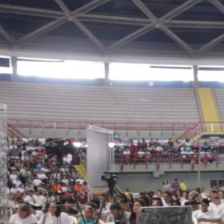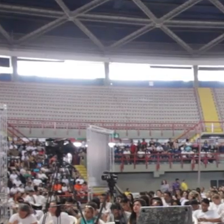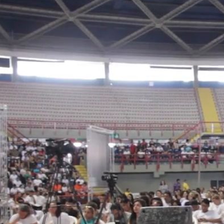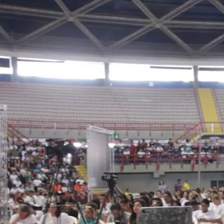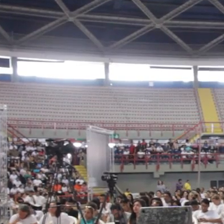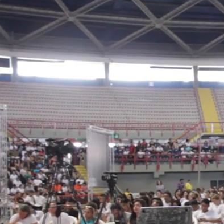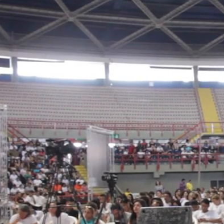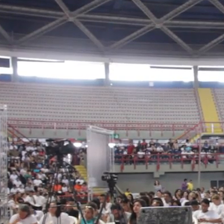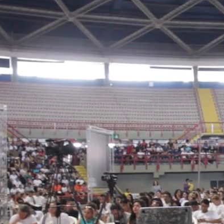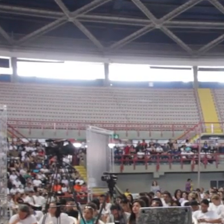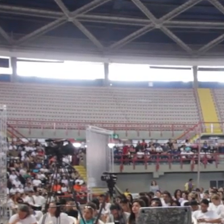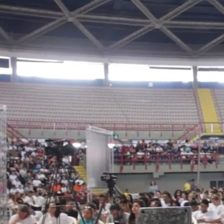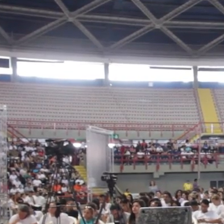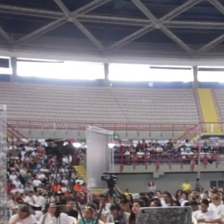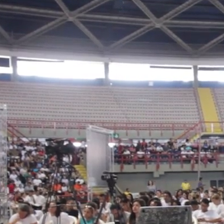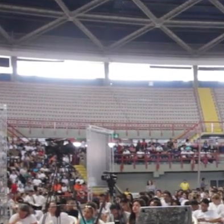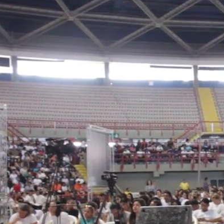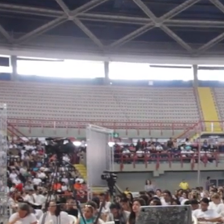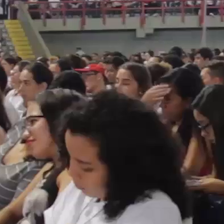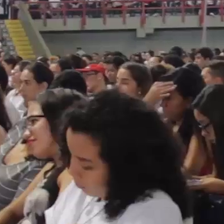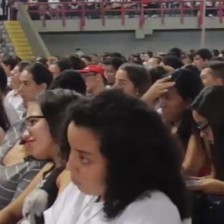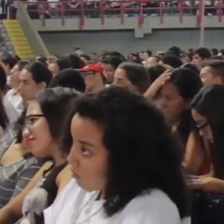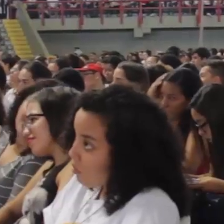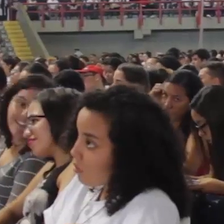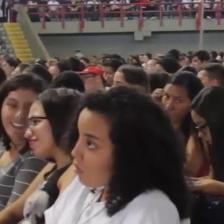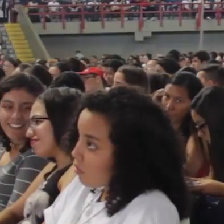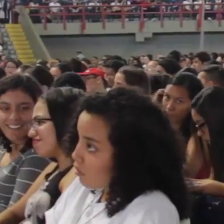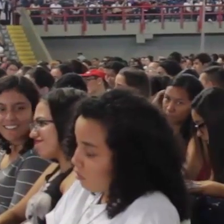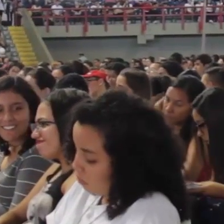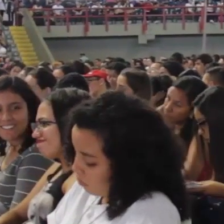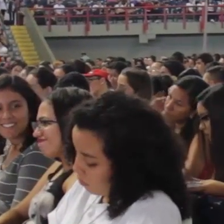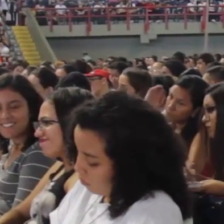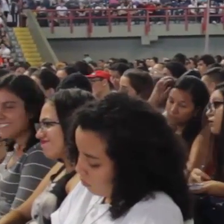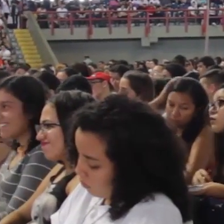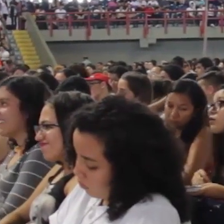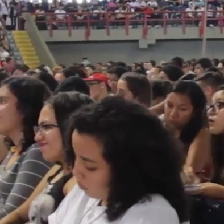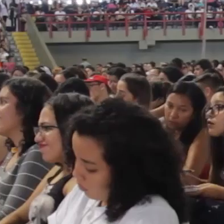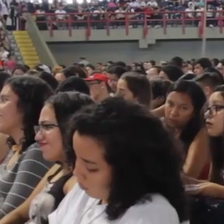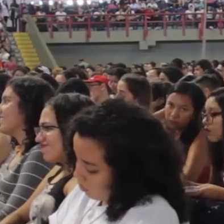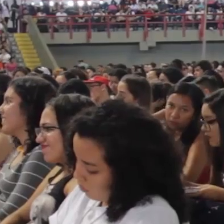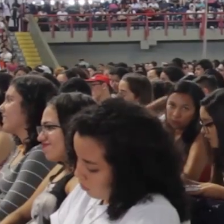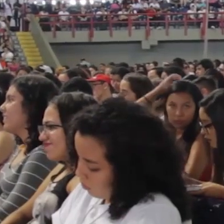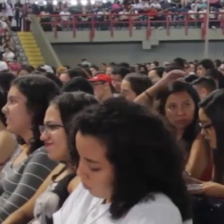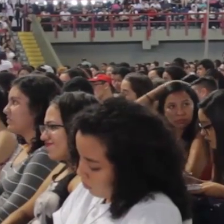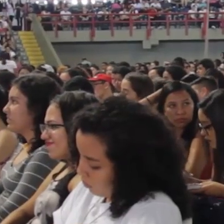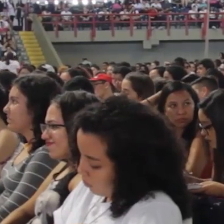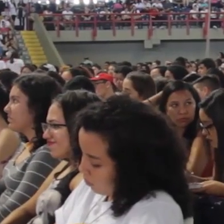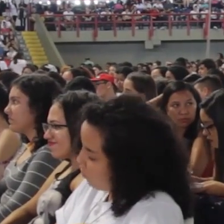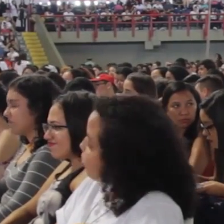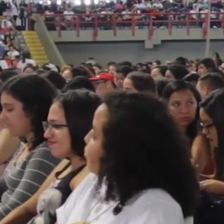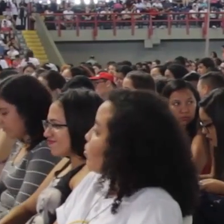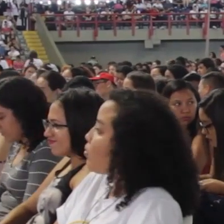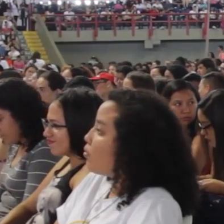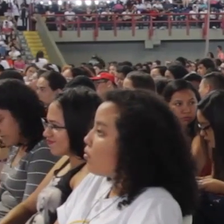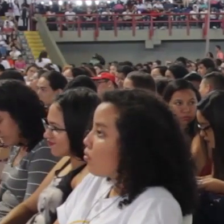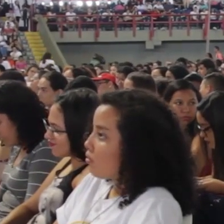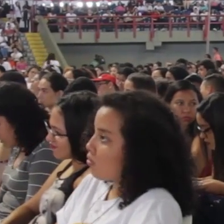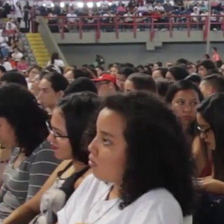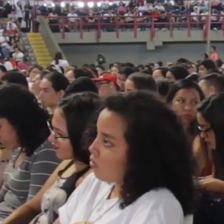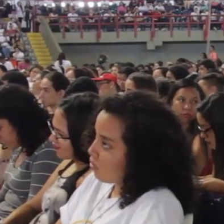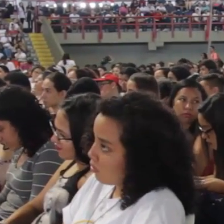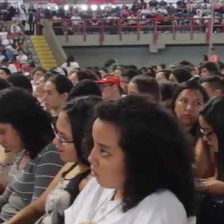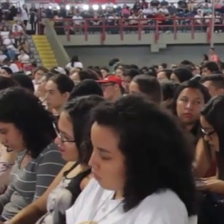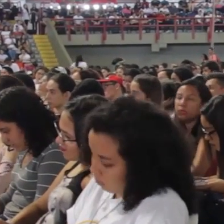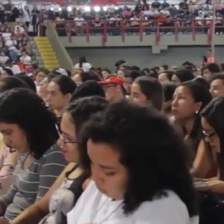pedofilia, o racismo, a desvalorização do índio, o bullying. Você está acostumado a pegar temas que são